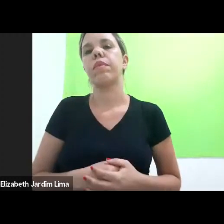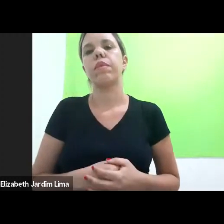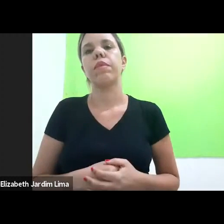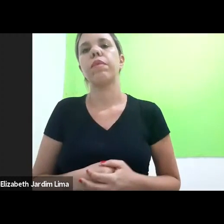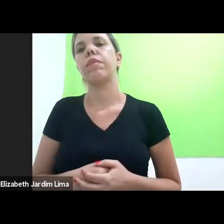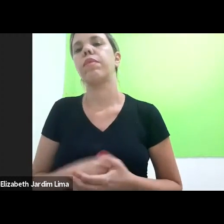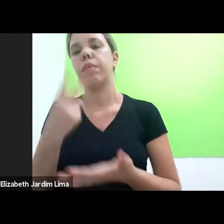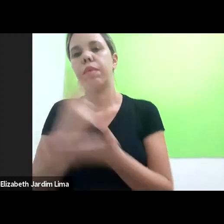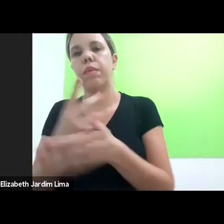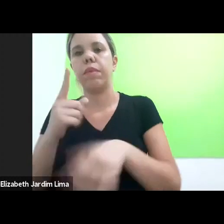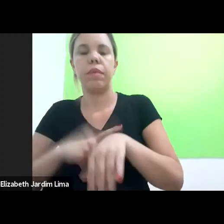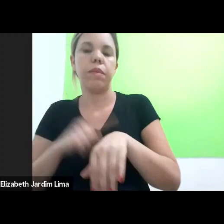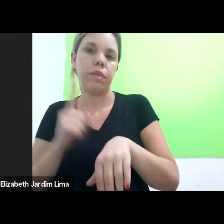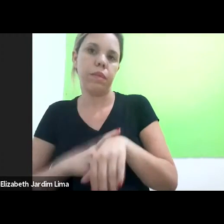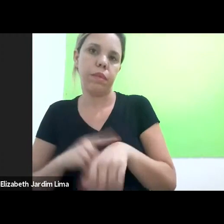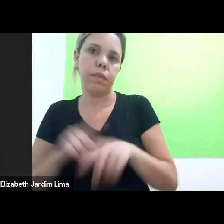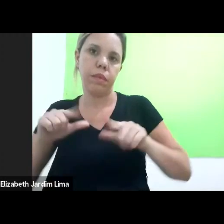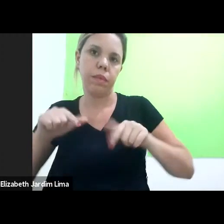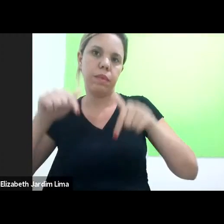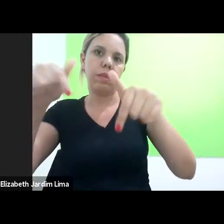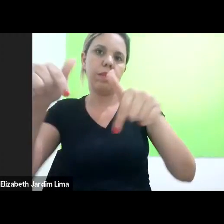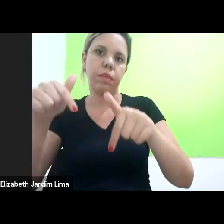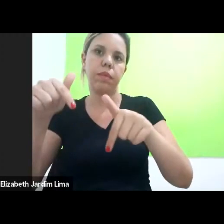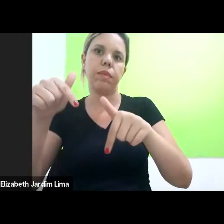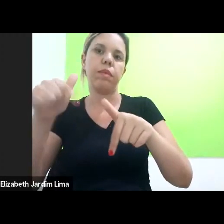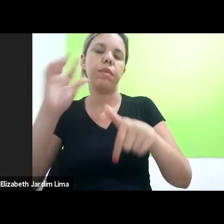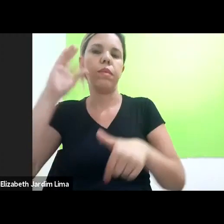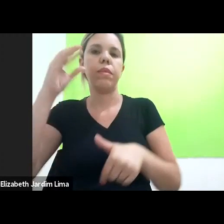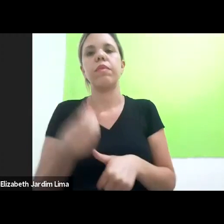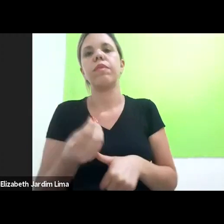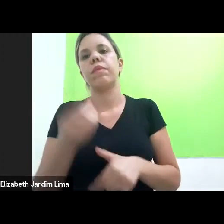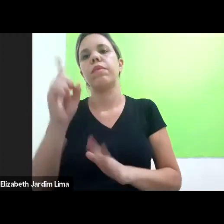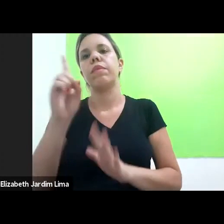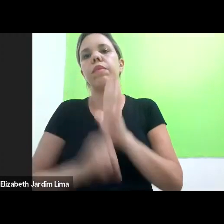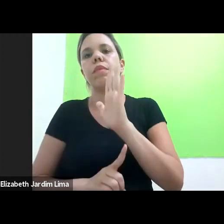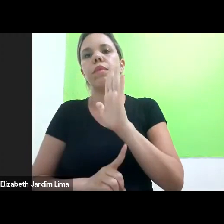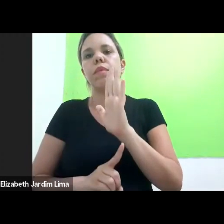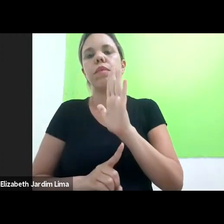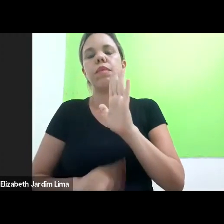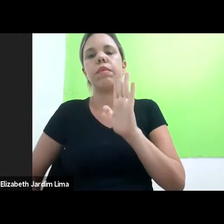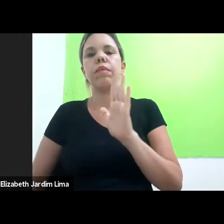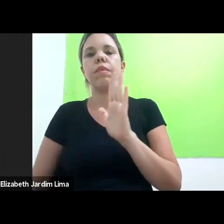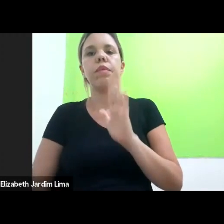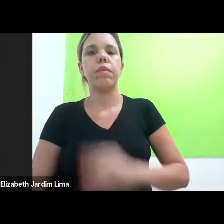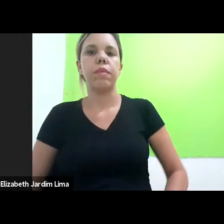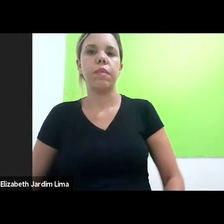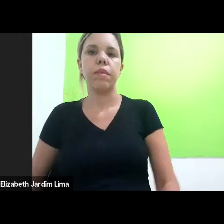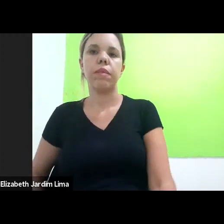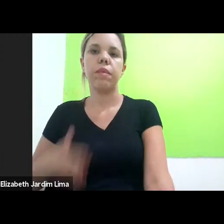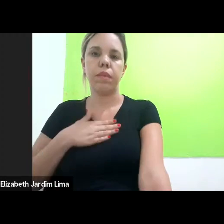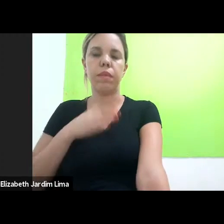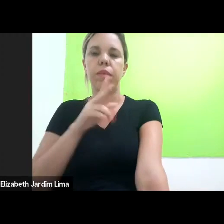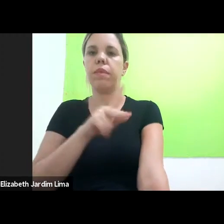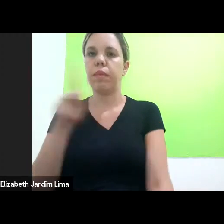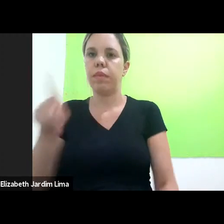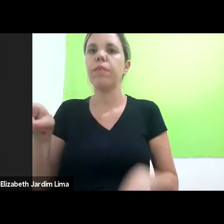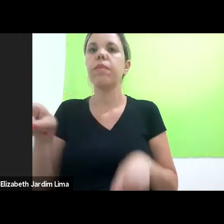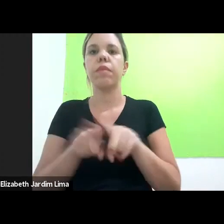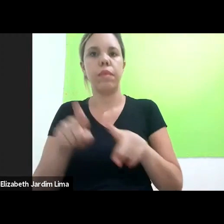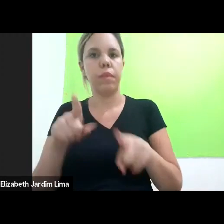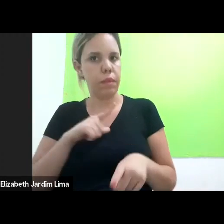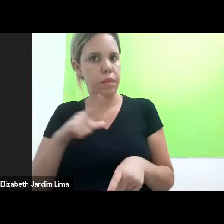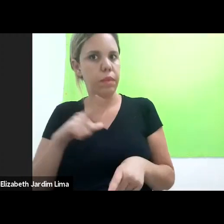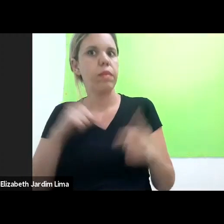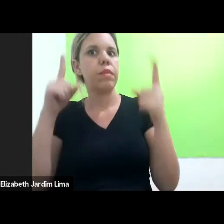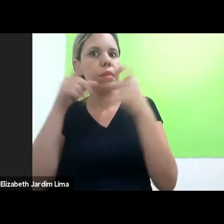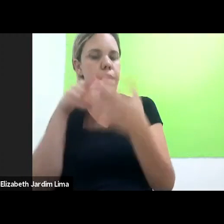mesmo tempo que eu enfrentei essa dificuldade de entender o direito enquanto direito individualista, os meus professores também tinham essa dificuldade,